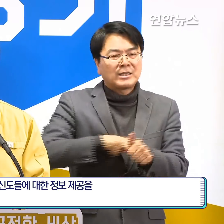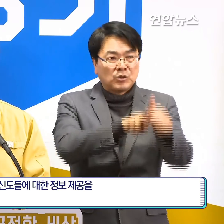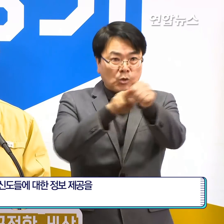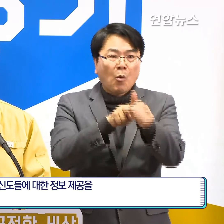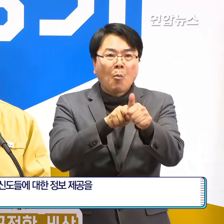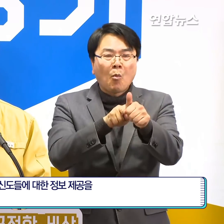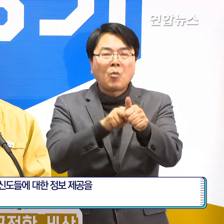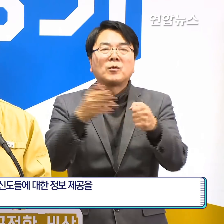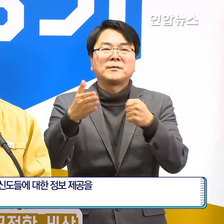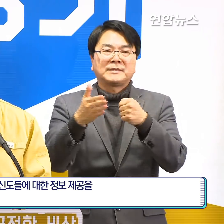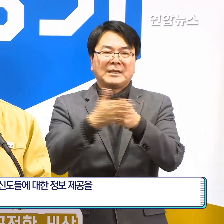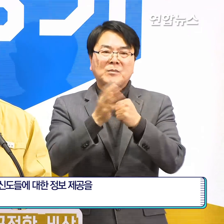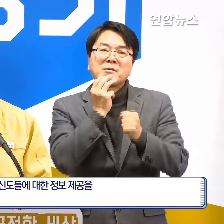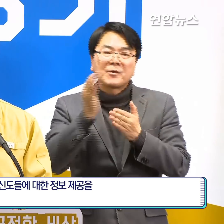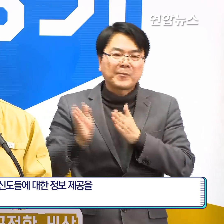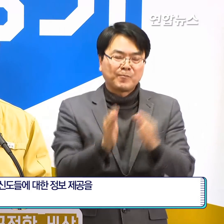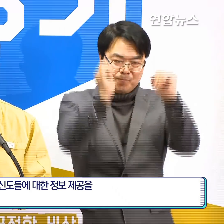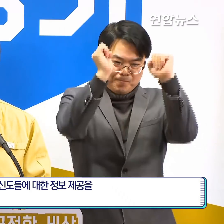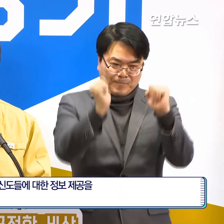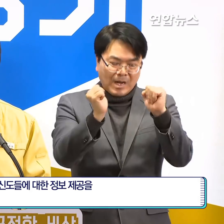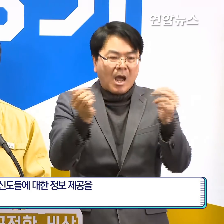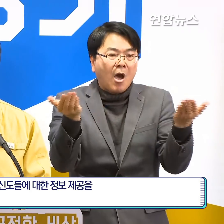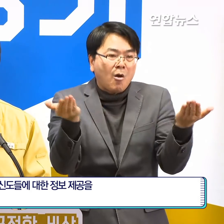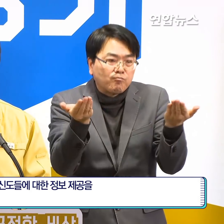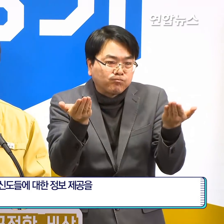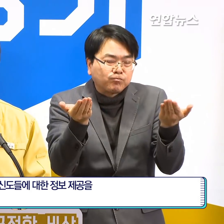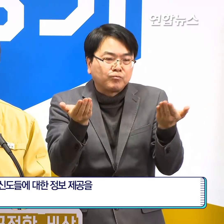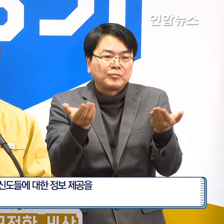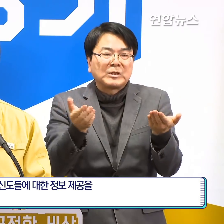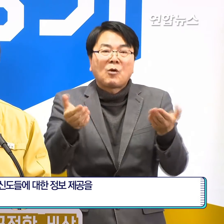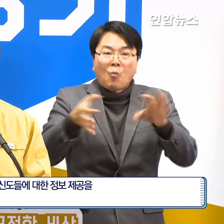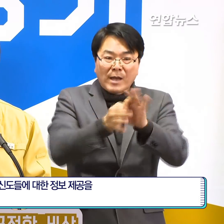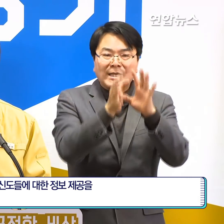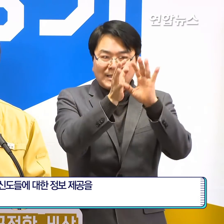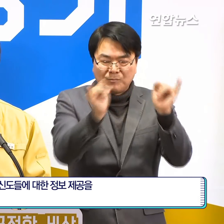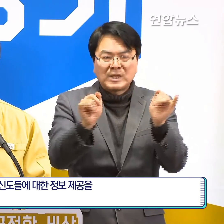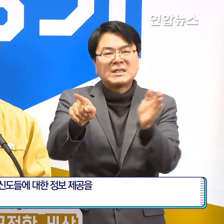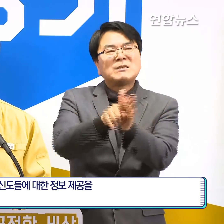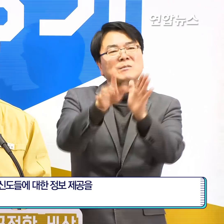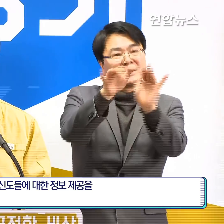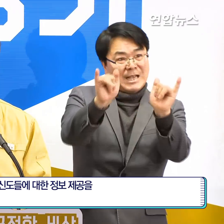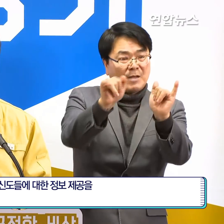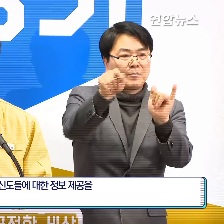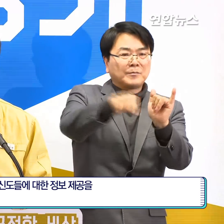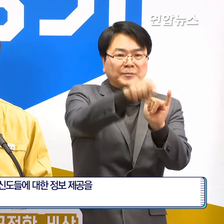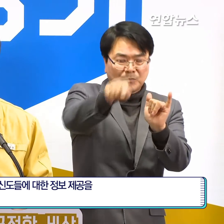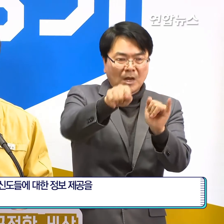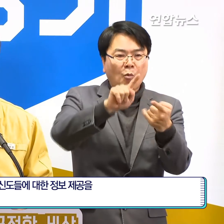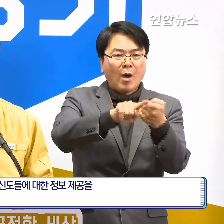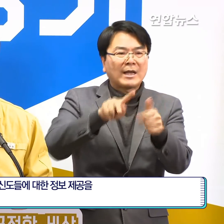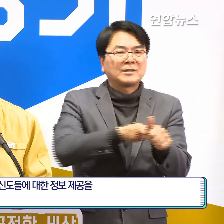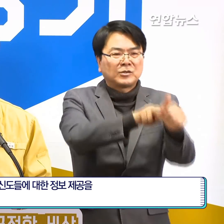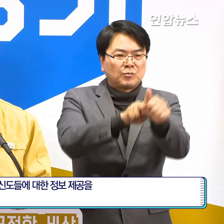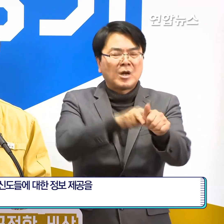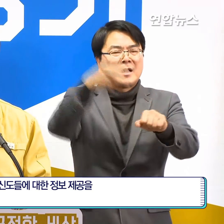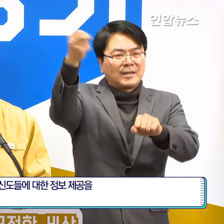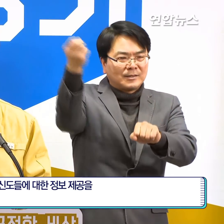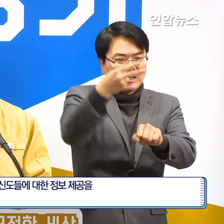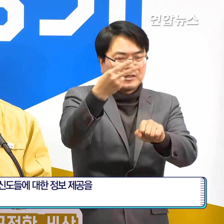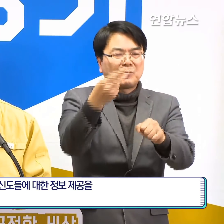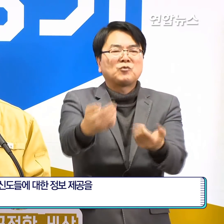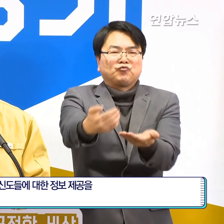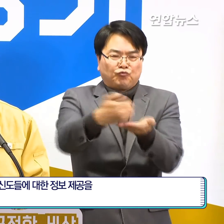경기도의 주거, 직장 등 연고를 가진 신천지 신도들에 대한 정보 제공을 다시 한번